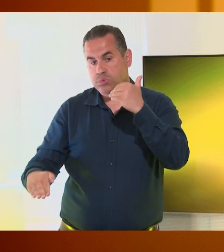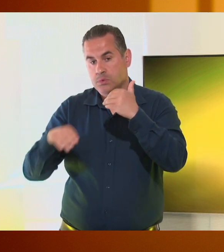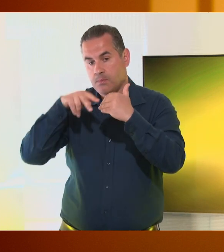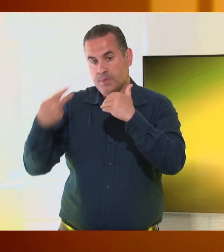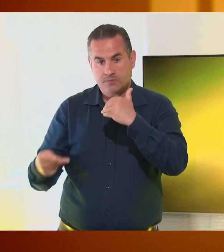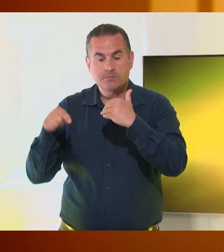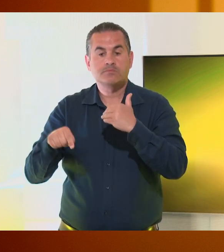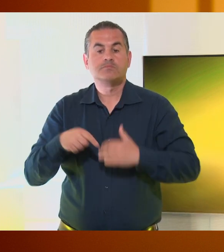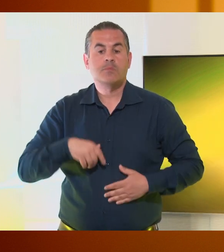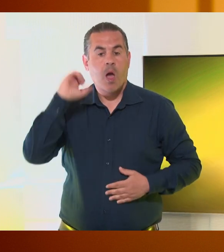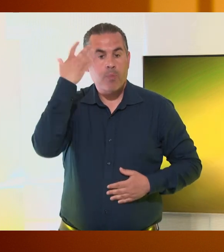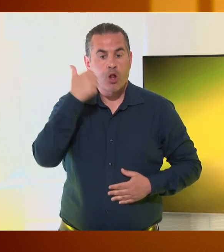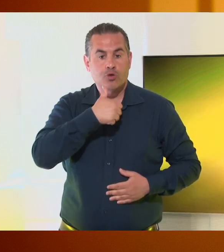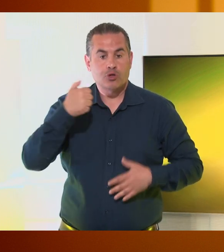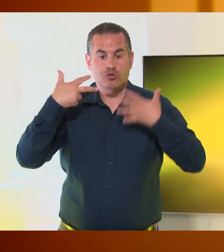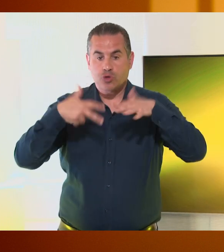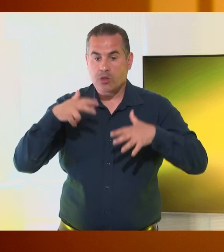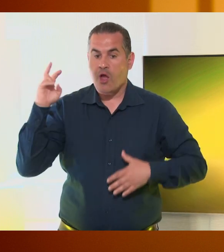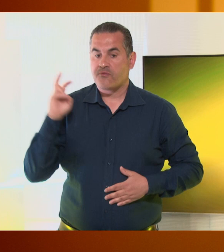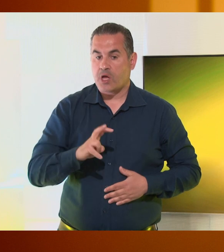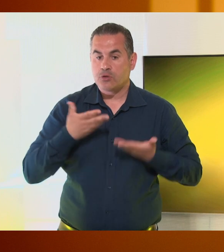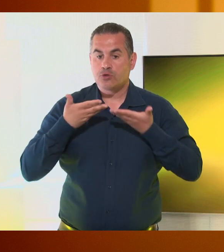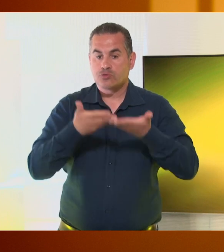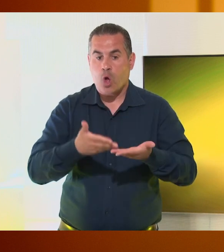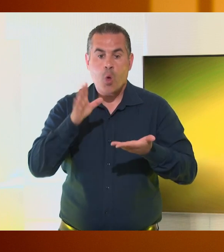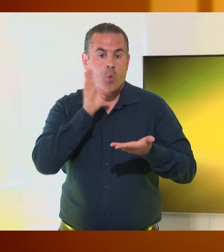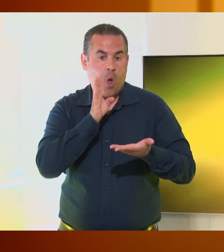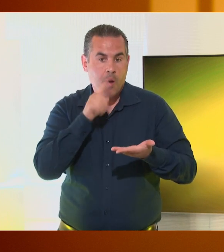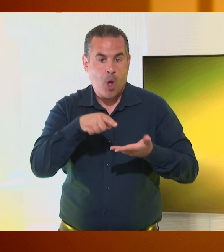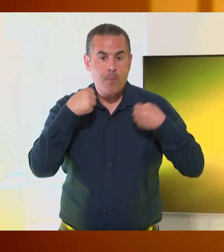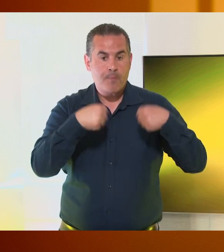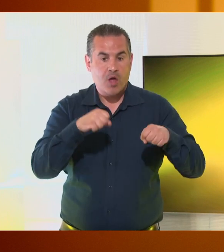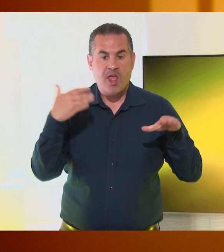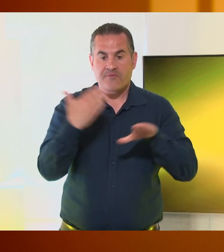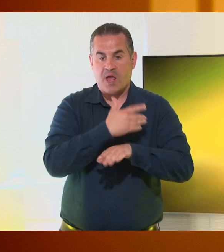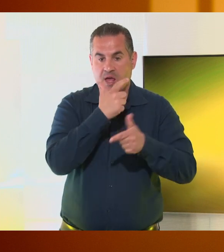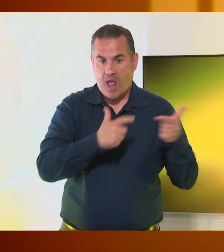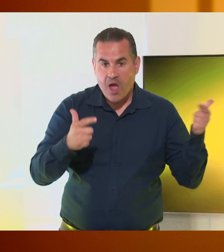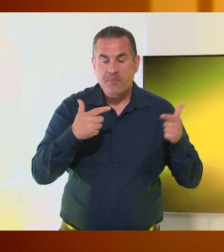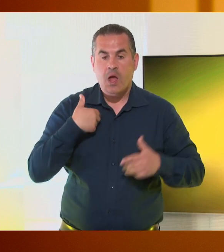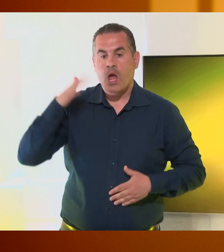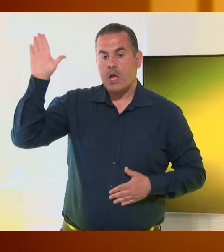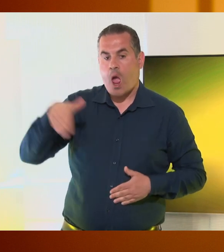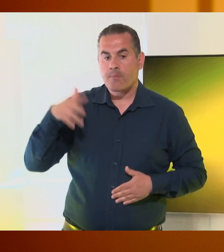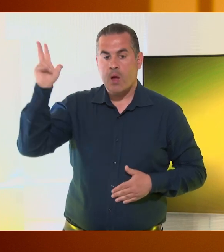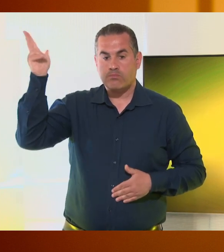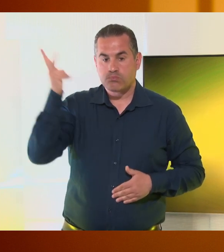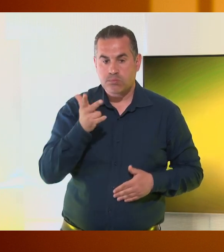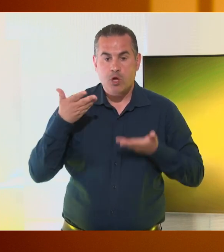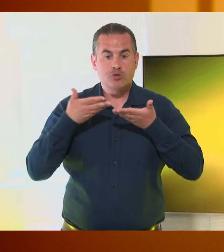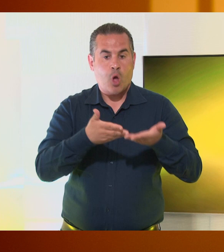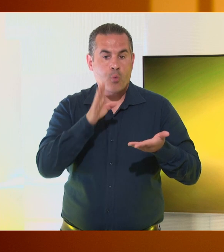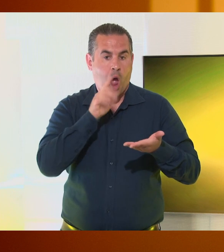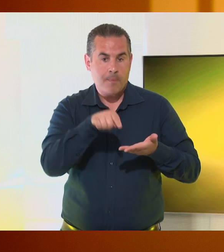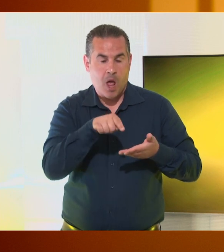l'intervento dell'elisoccorso che ha trasportato il ferito in codice rosso nell'ospedale San Francesco di Nuoro. I vigili del fuoco hanno messo in sicurezza il veicolo e la strada.